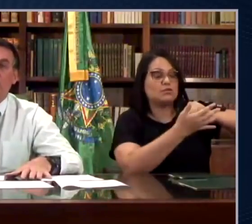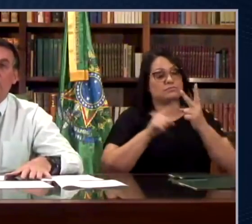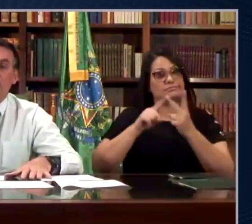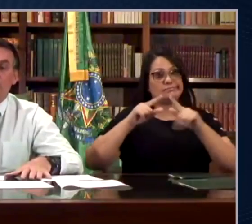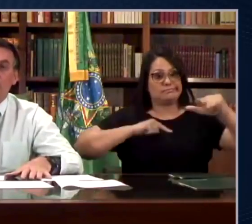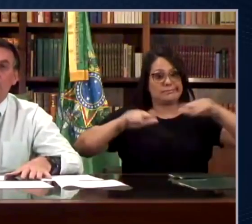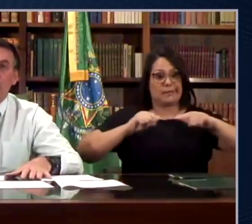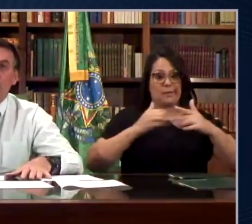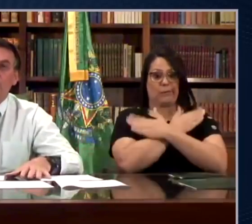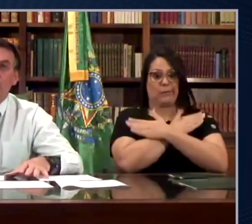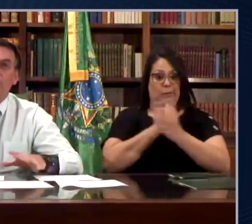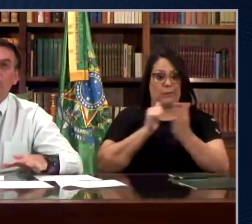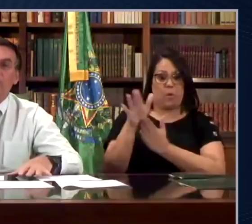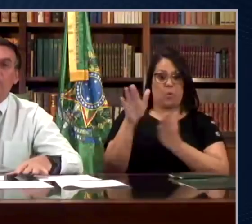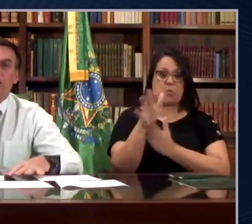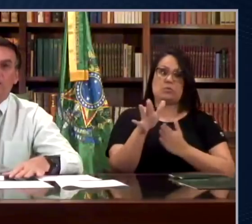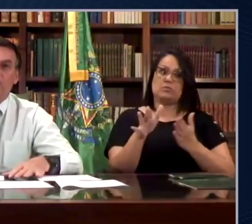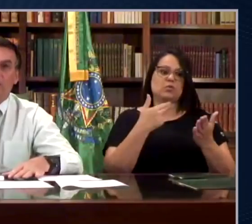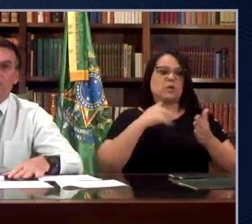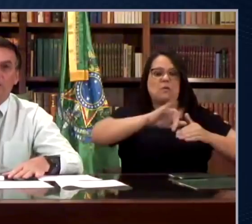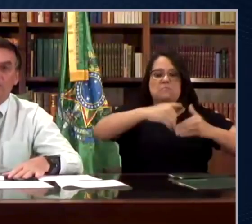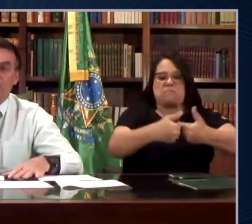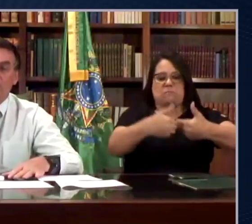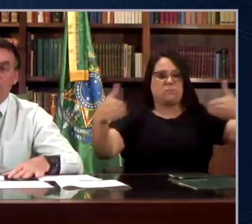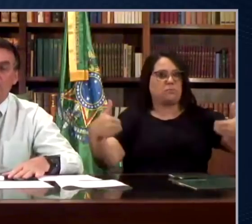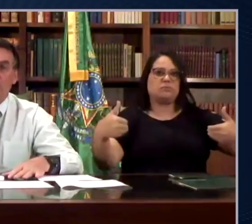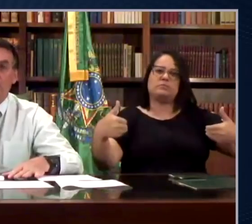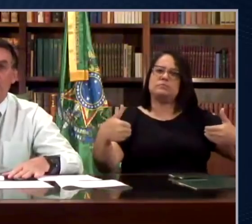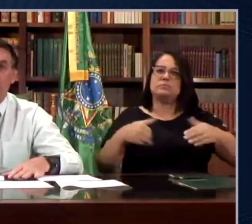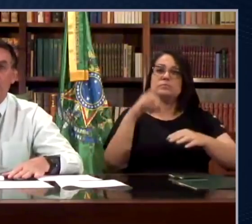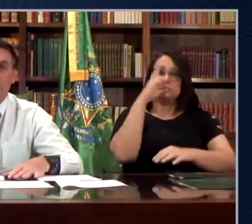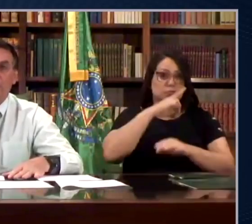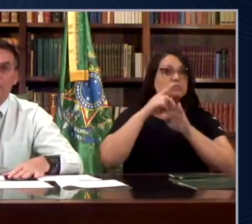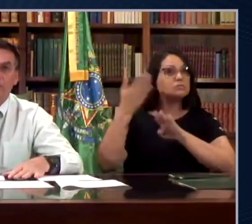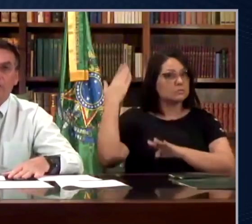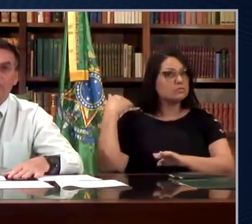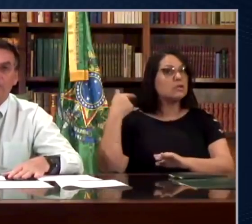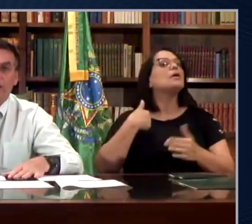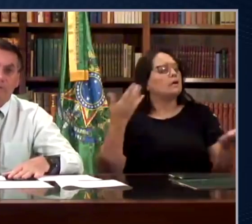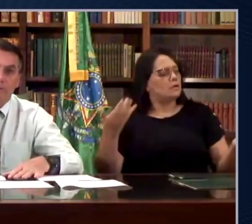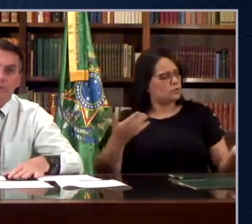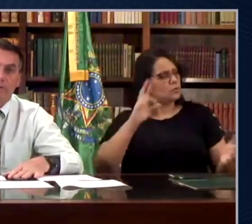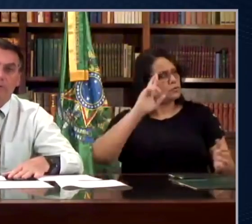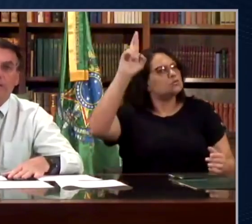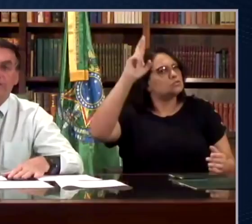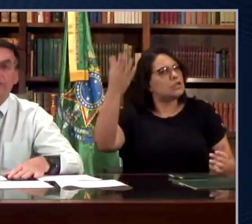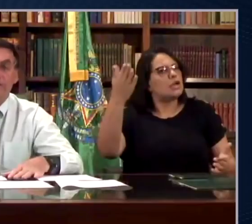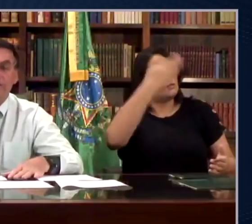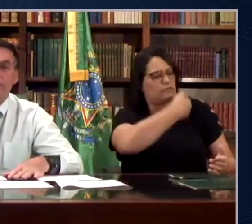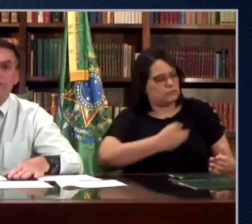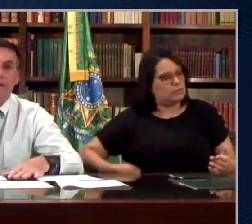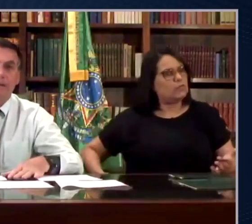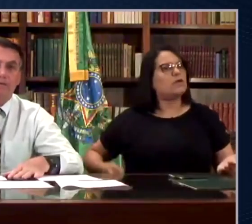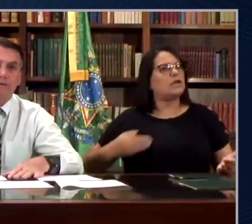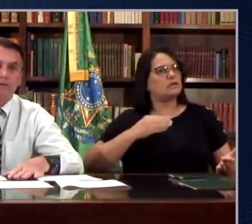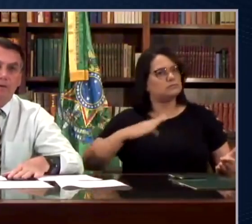não pode ser tratado de forma dissociada isso daí. Eu, no último domingo, como chefe de Estado, como comandante, vamos